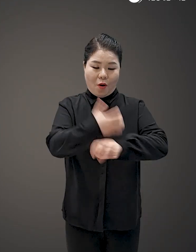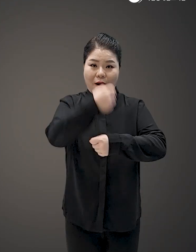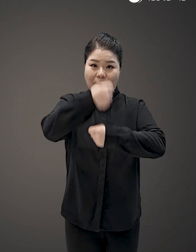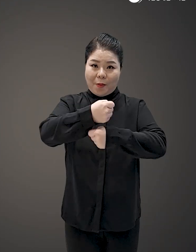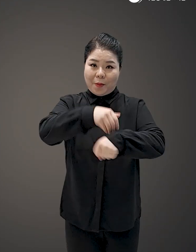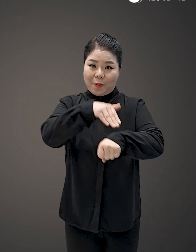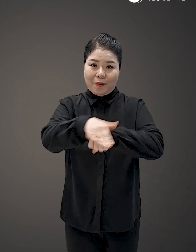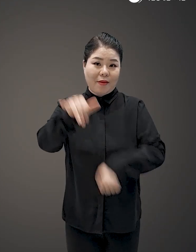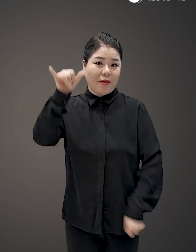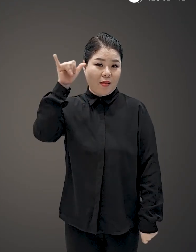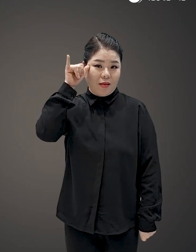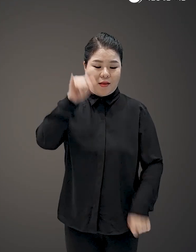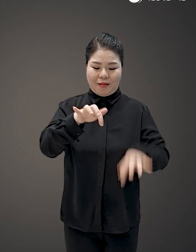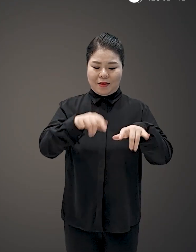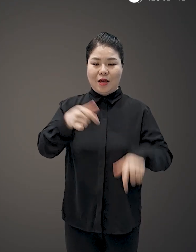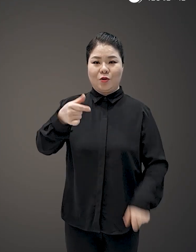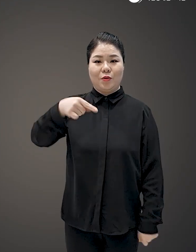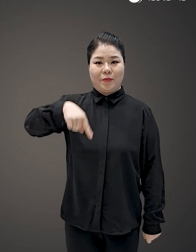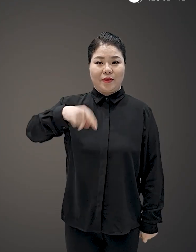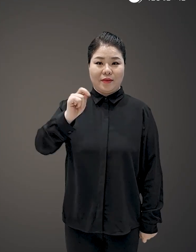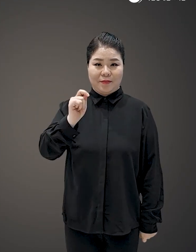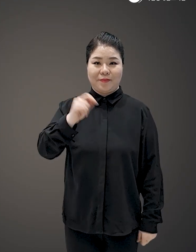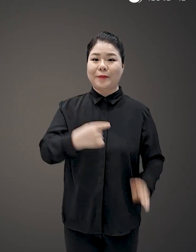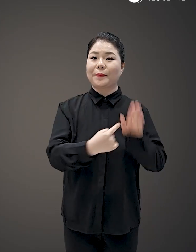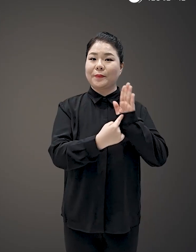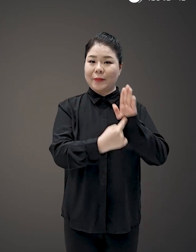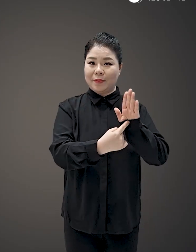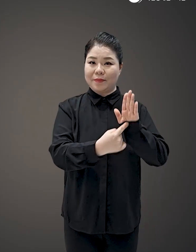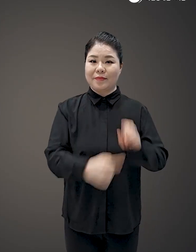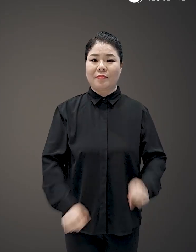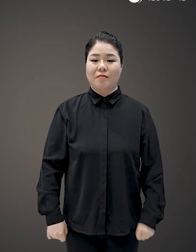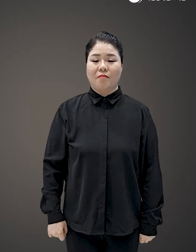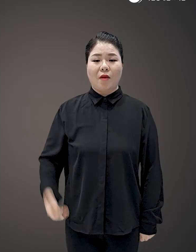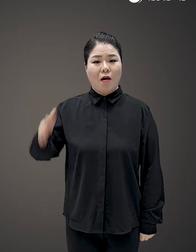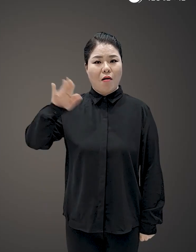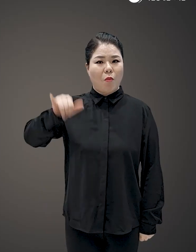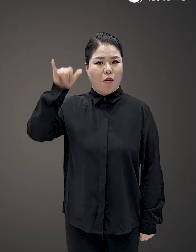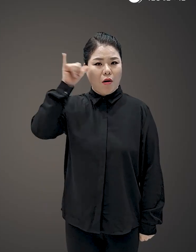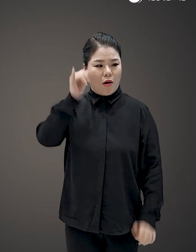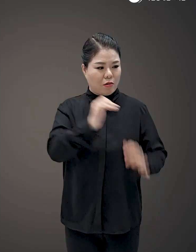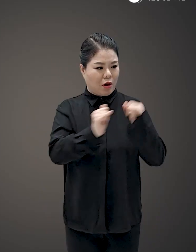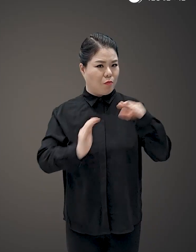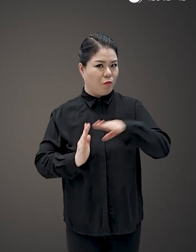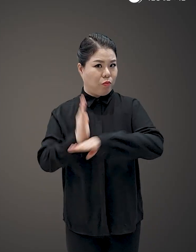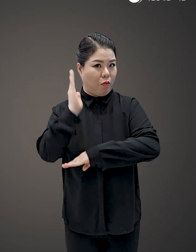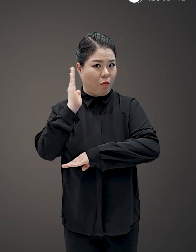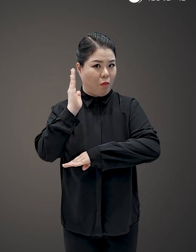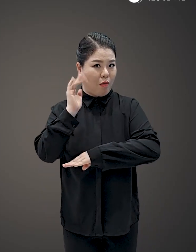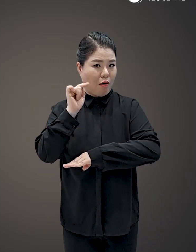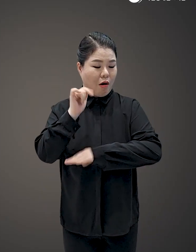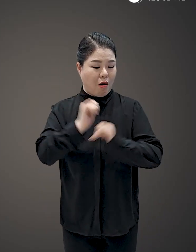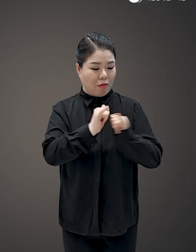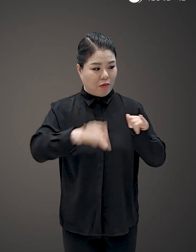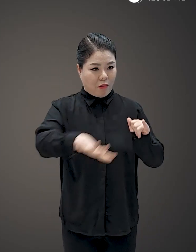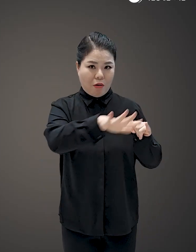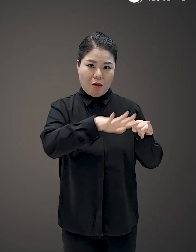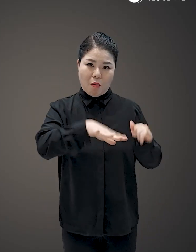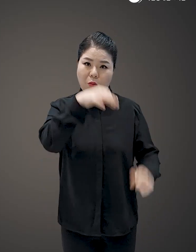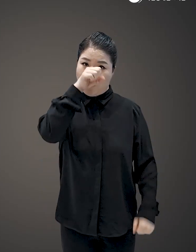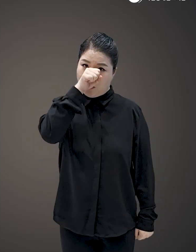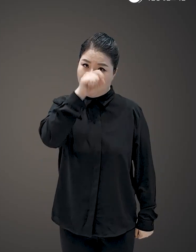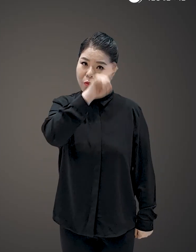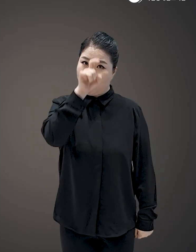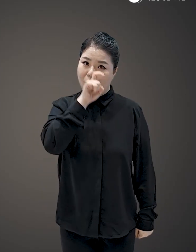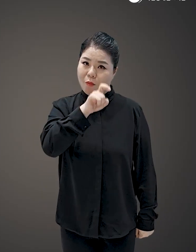혁신적인 생성형 AI 챗GPT의 등장. 그러나 AI가 인간을 초월한다면 과연 인류에게 이로운